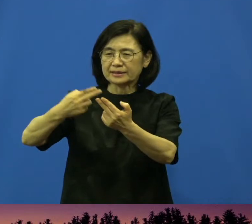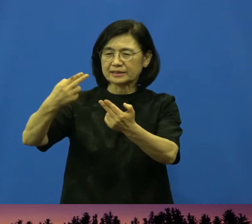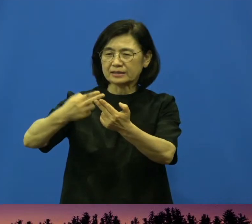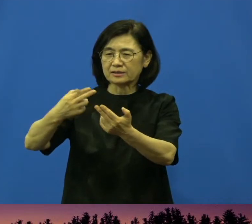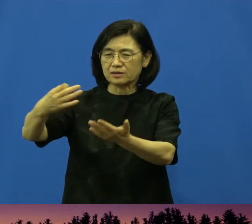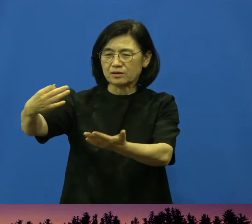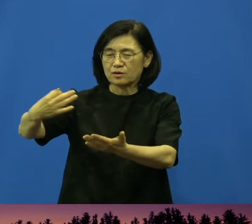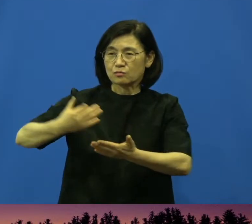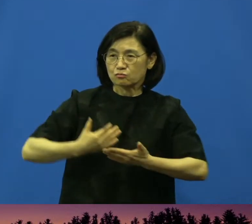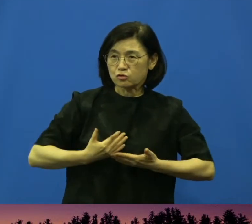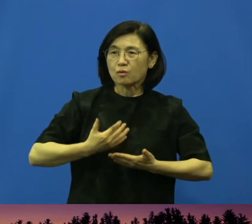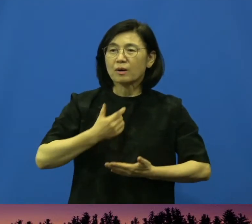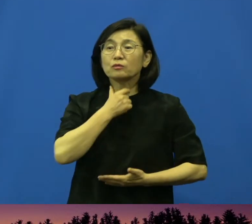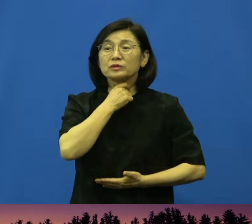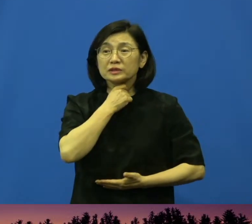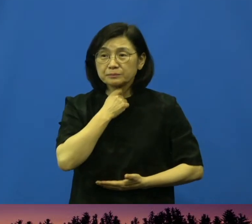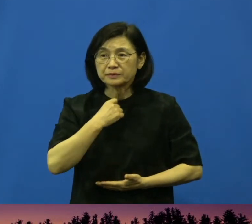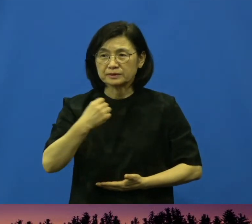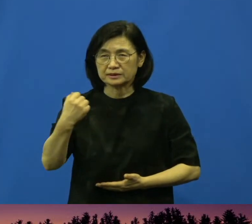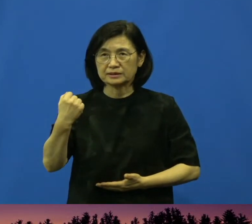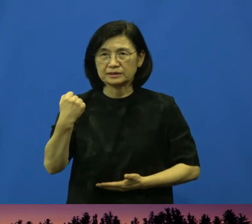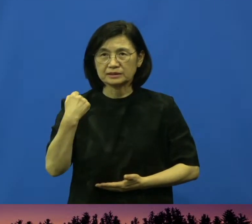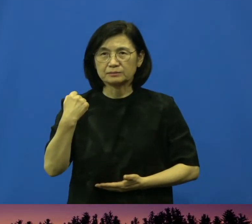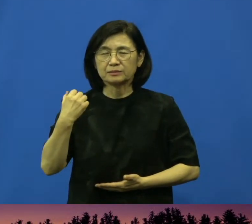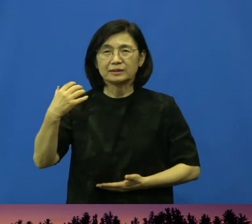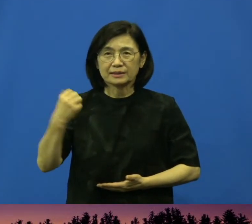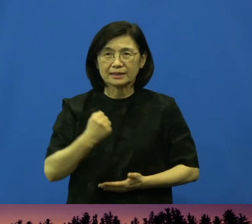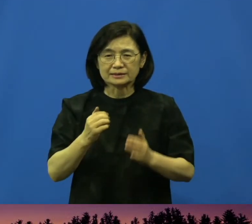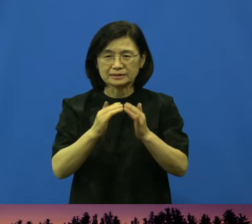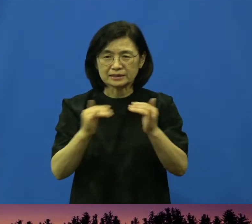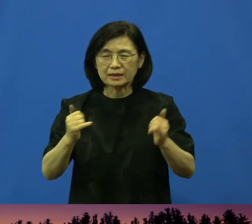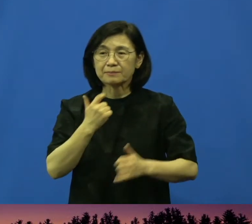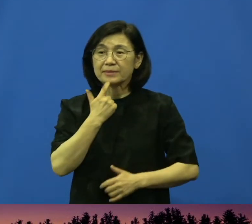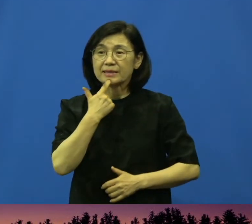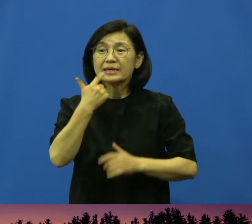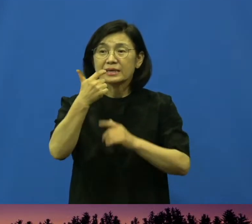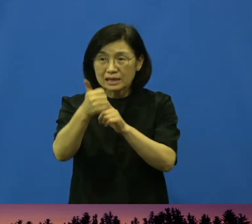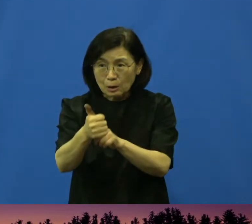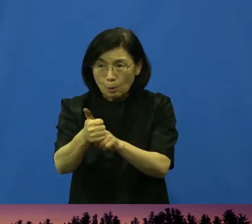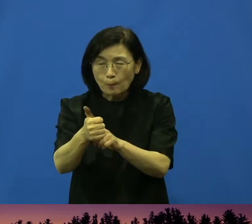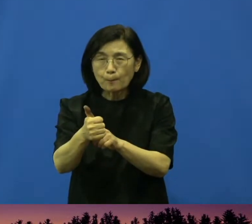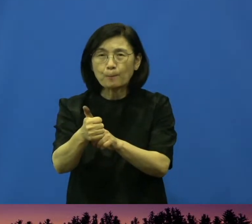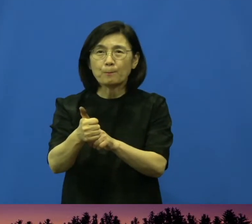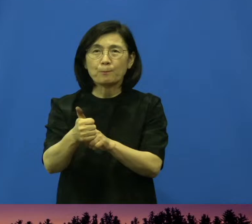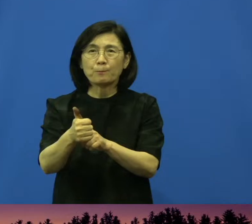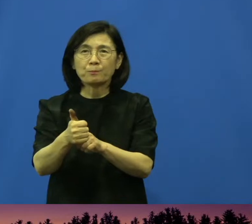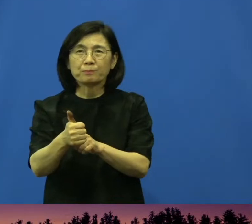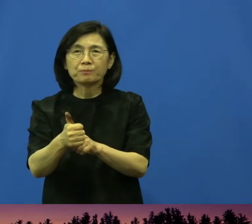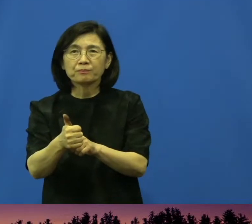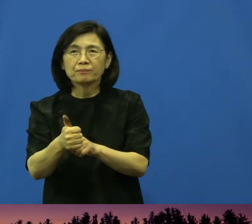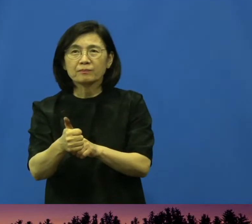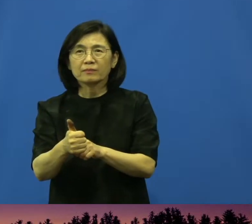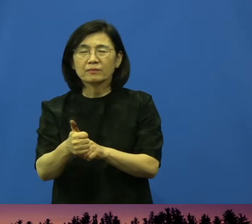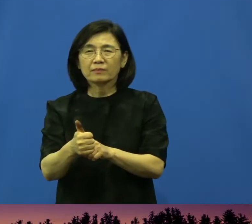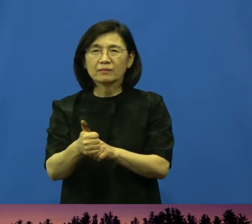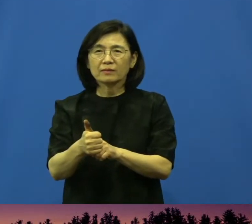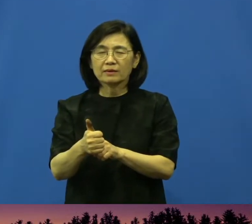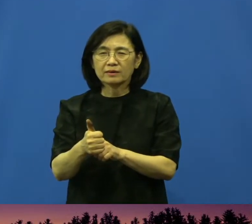힘이 뭐죠? 그죠? 근데 문제는 언제나 힘이 문제예요.